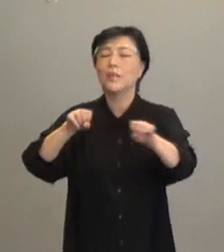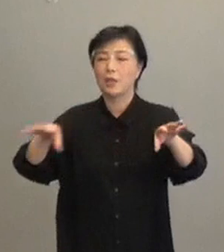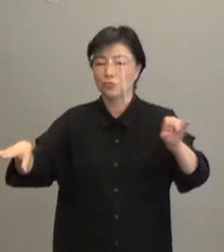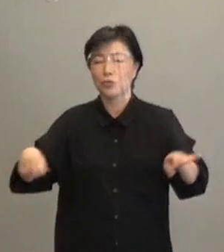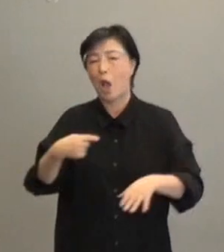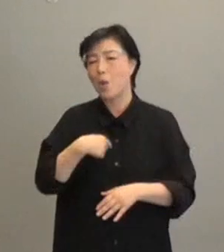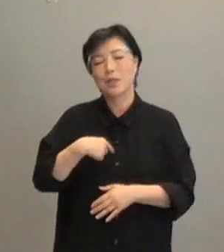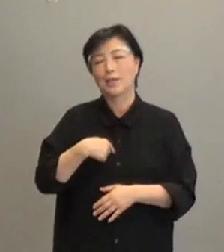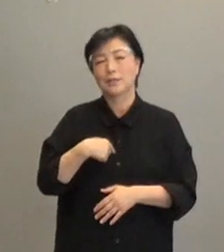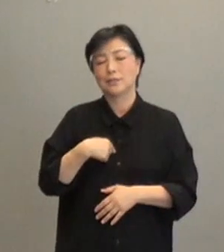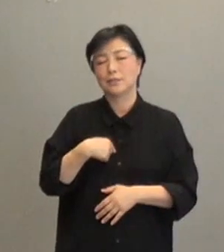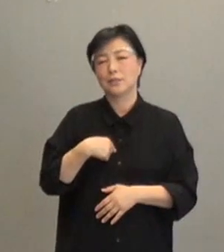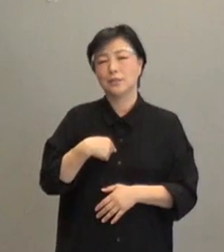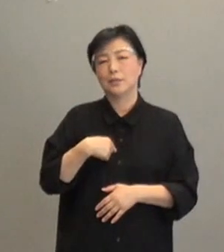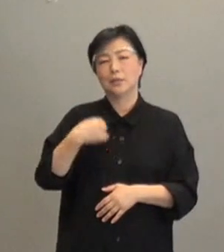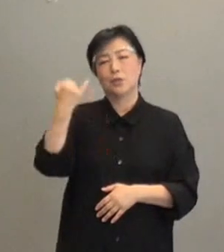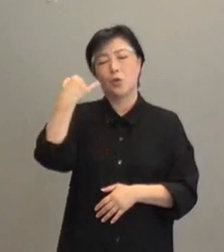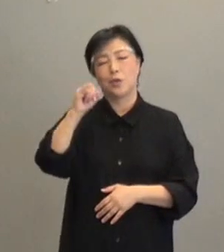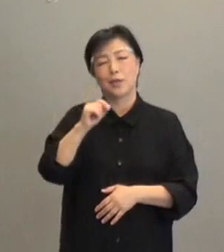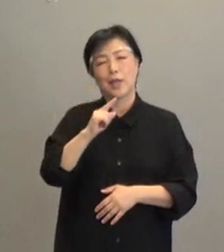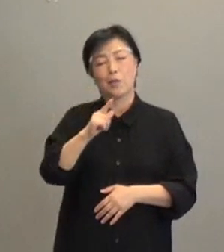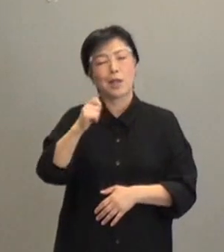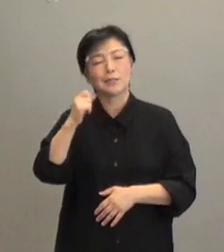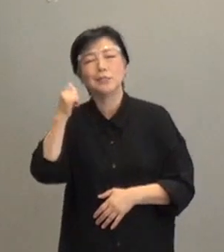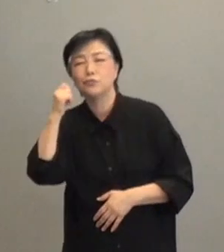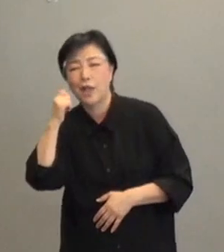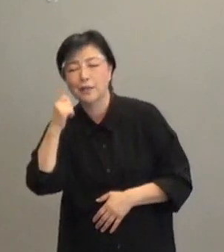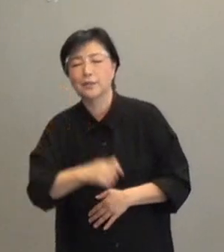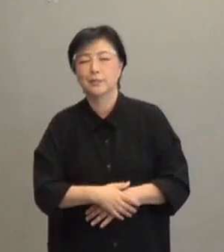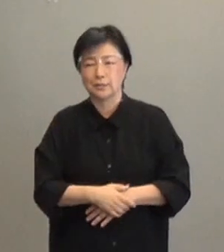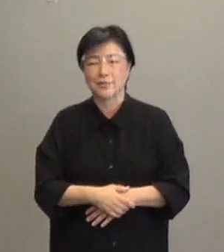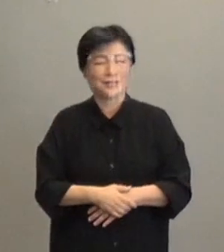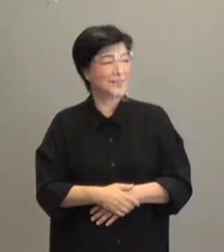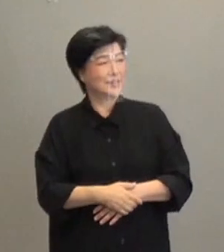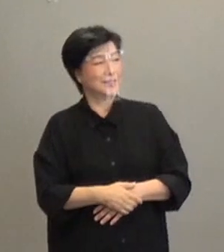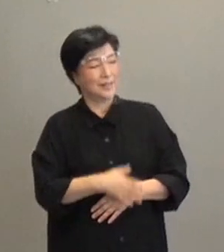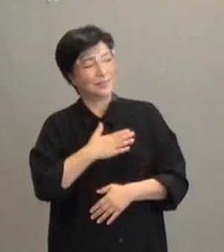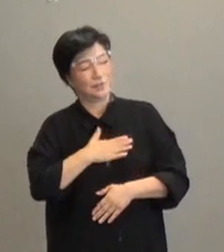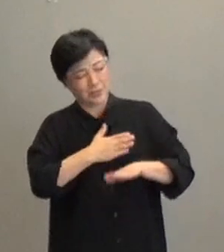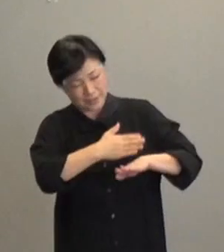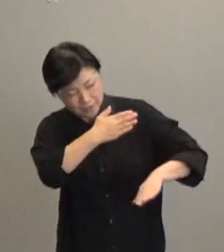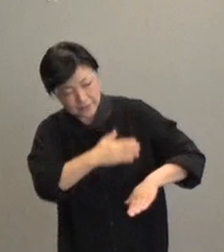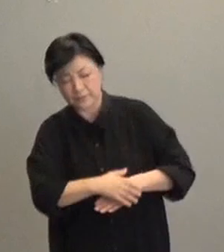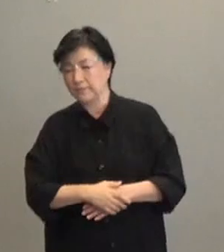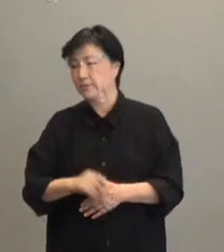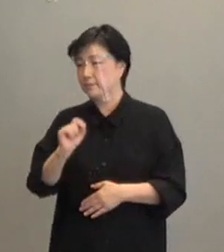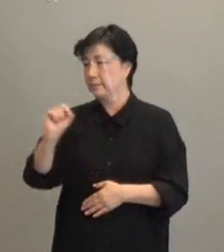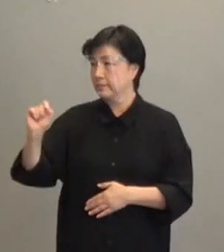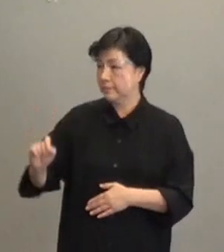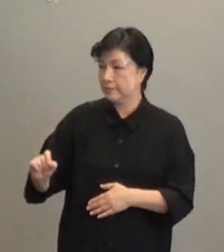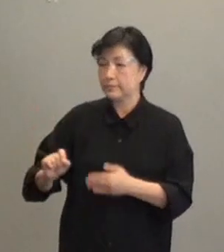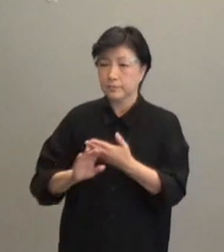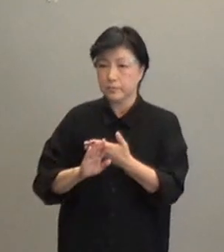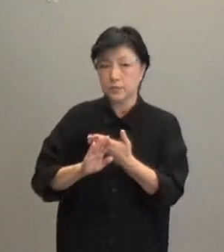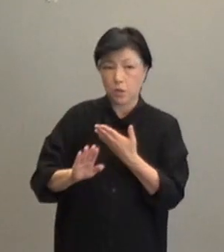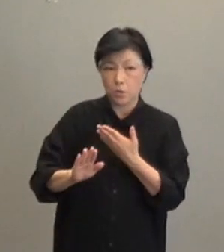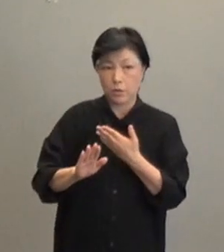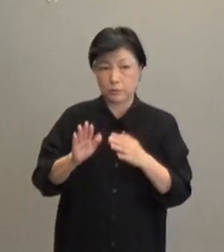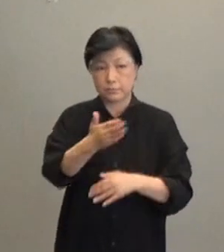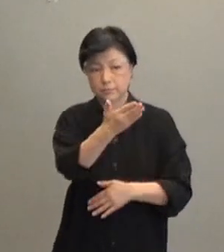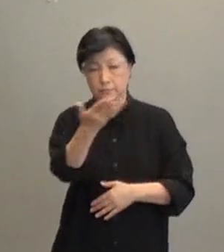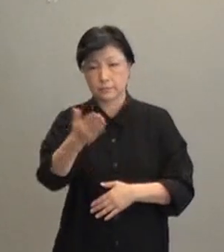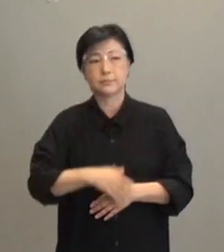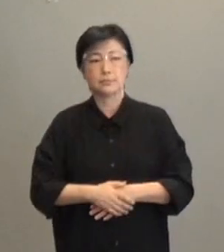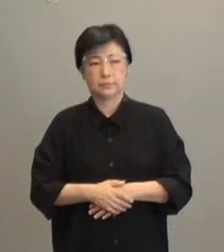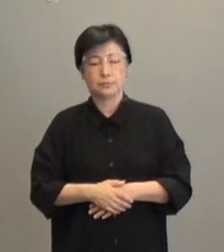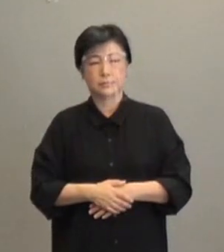ちょっとコメントはしづらいところありますね。はい、 分かりました。ありがとうございます。 他いかがでしょうか？